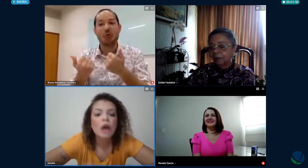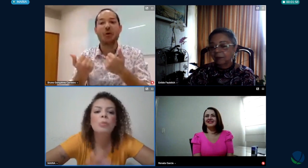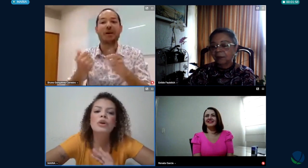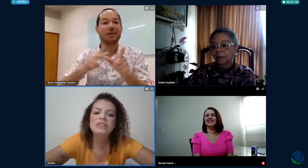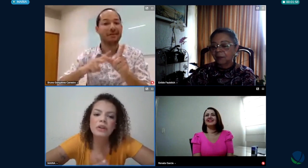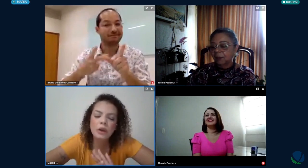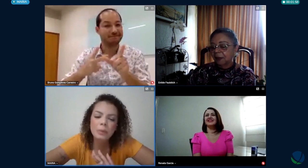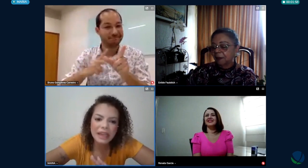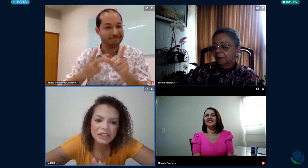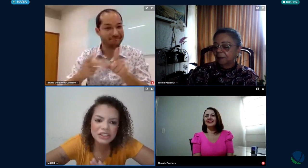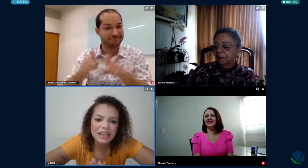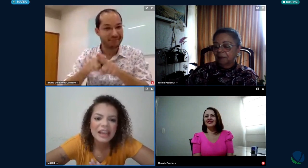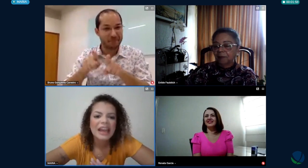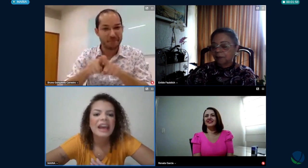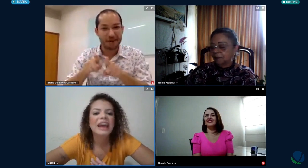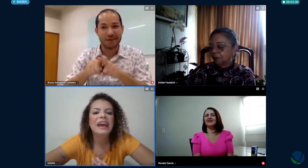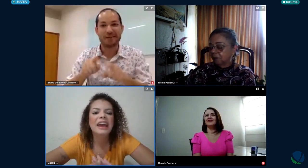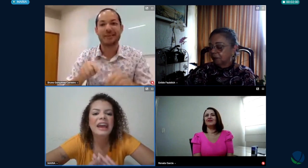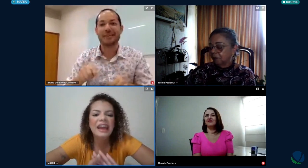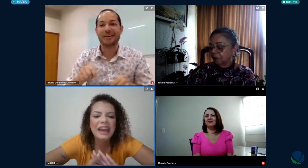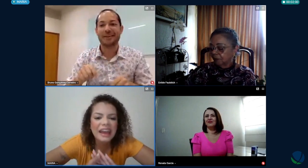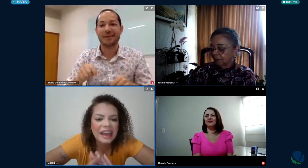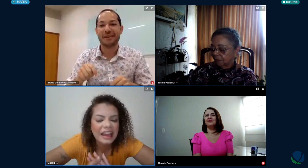Libras. Posteriormente,